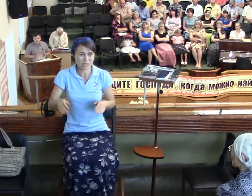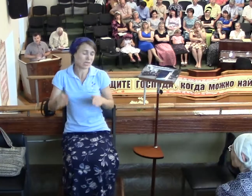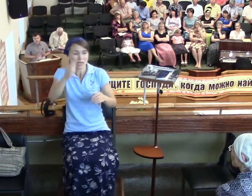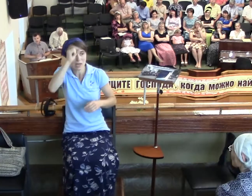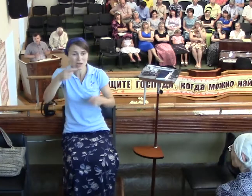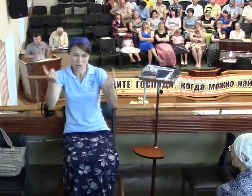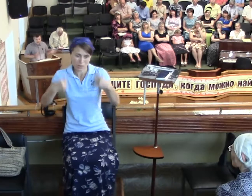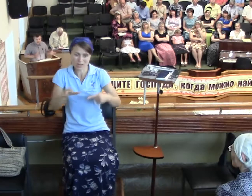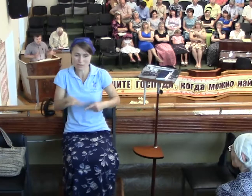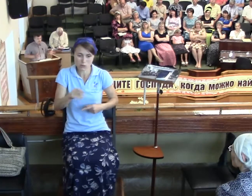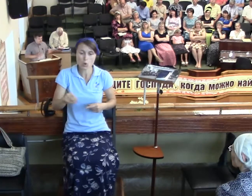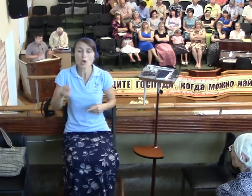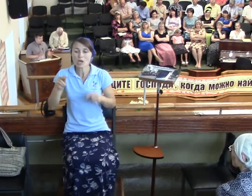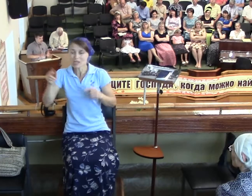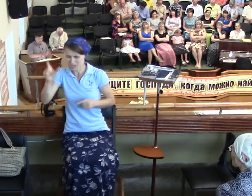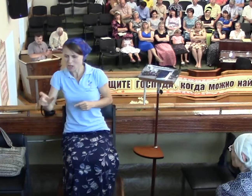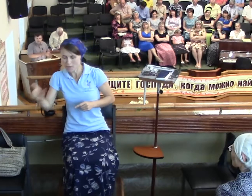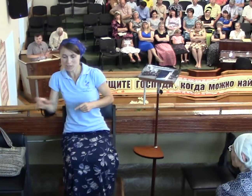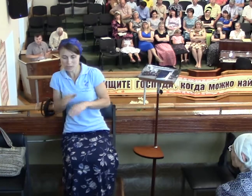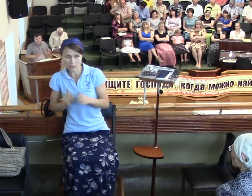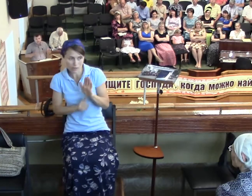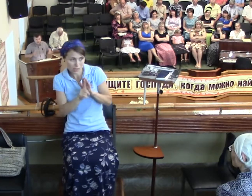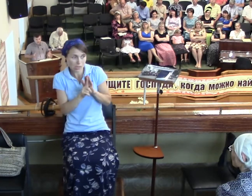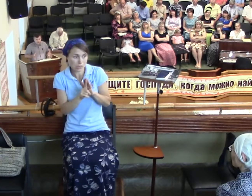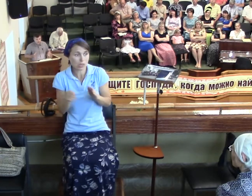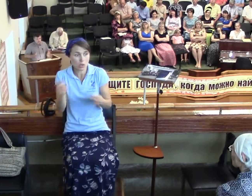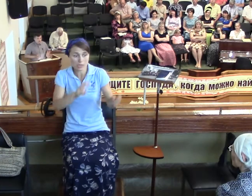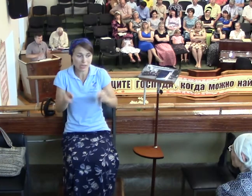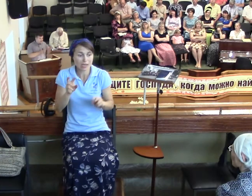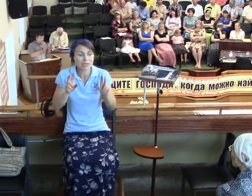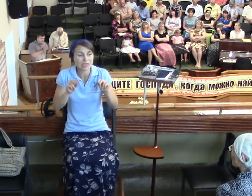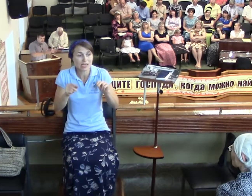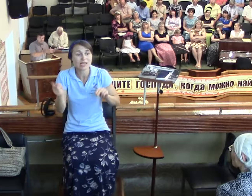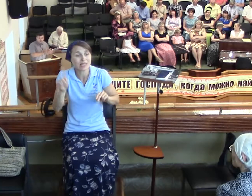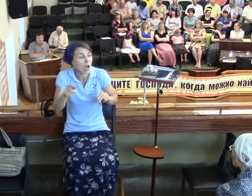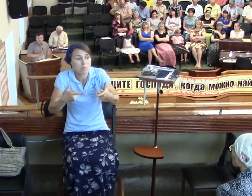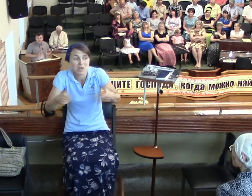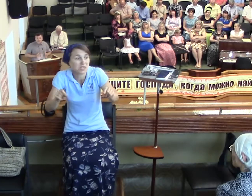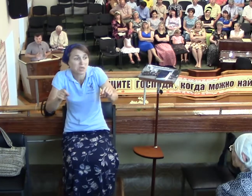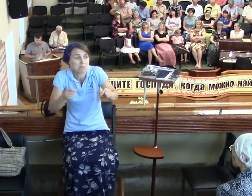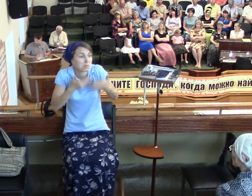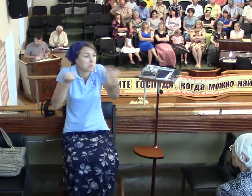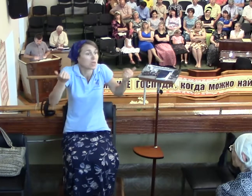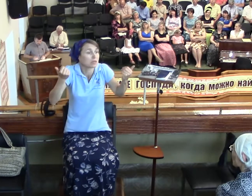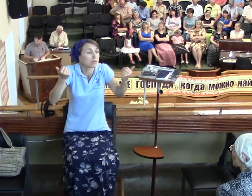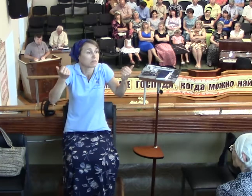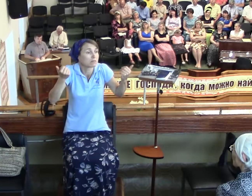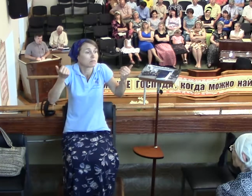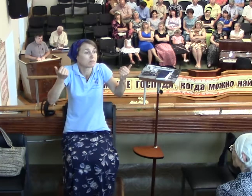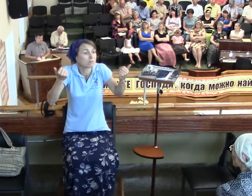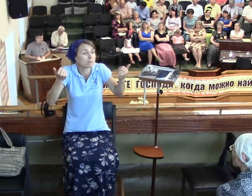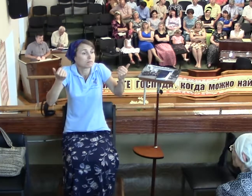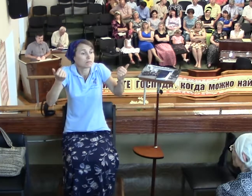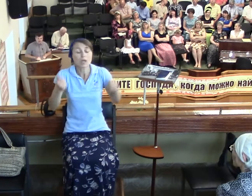оно начало искать счастье там, где его в принципе быть не может. Люди совершают разные попытки, ищут его,